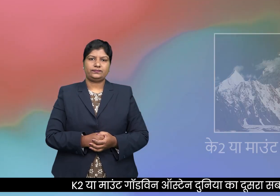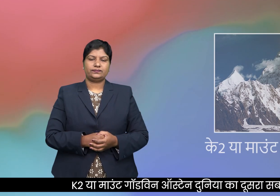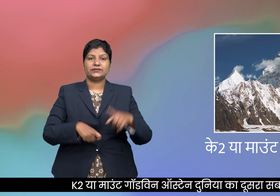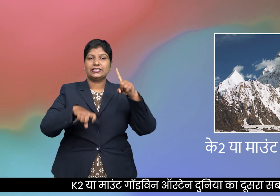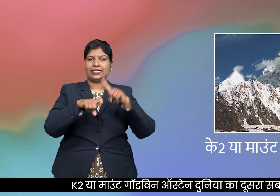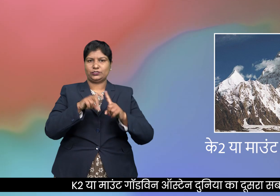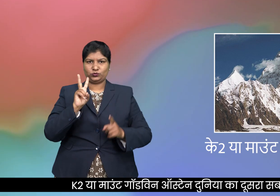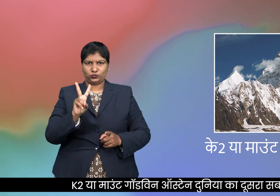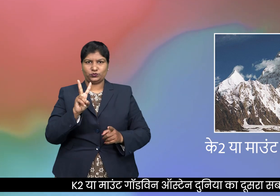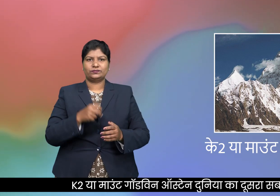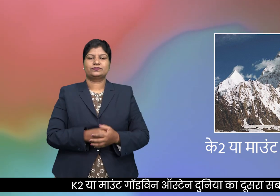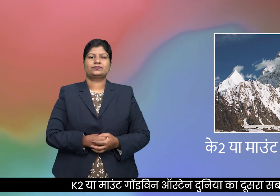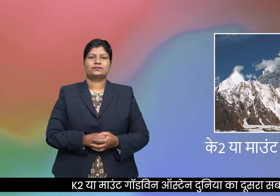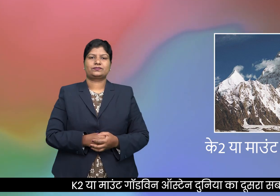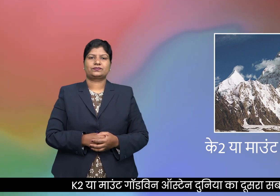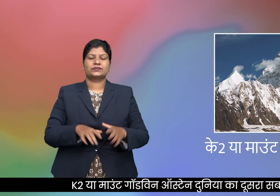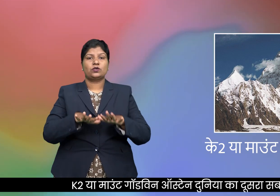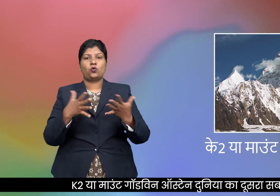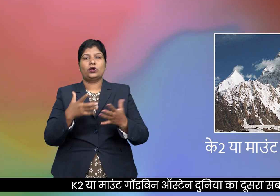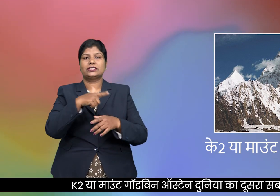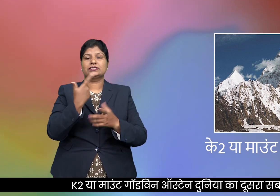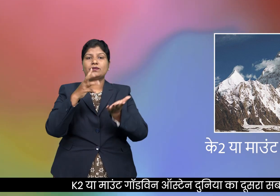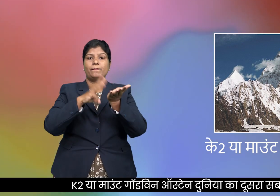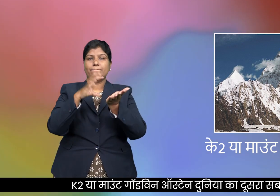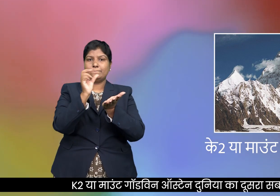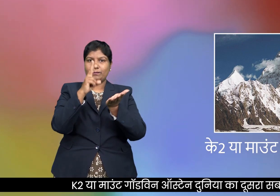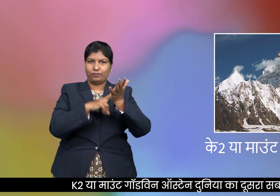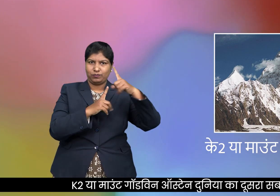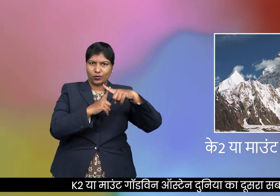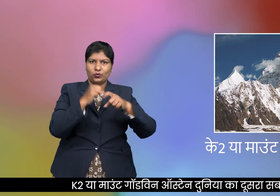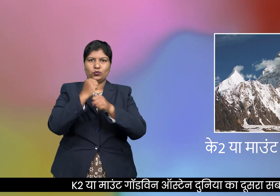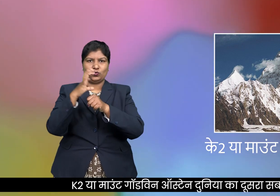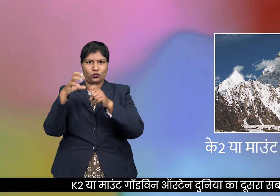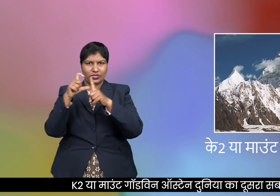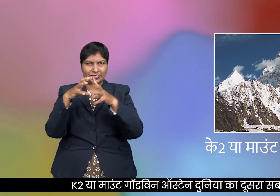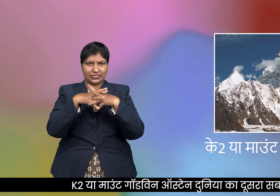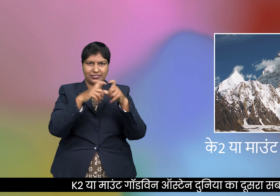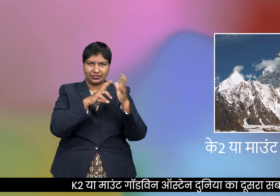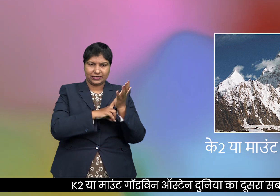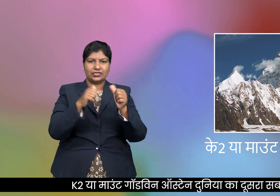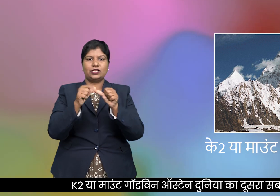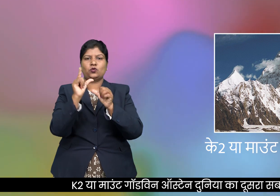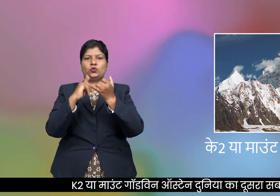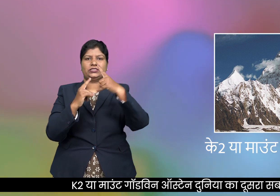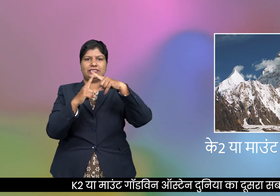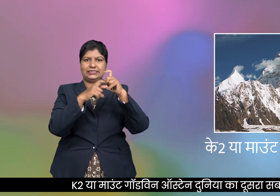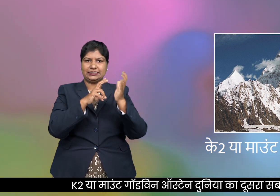K2 या माउंट गांडविन ऑस्टिन दुनिया का दूसरा सबसे ऊंचा पर्वत है।